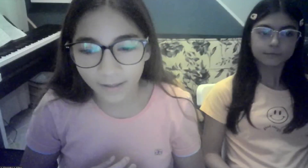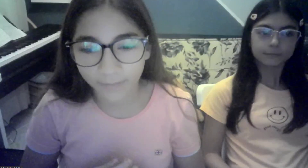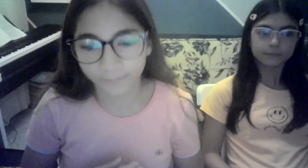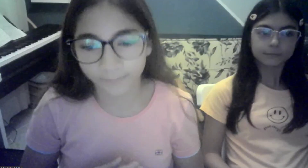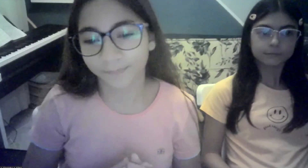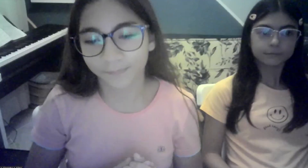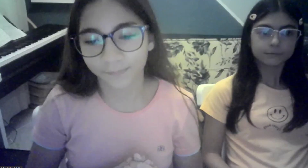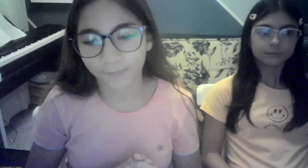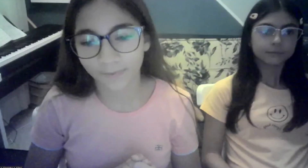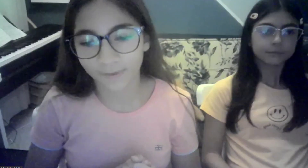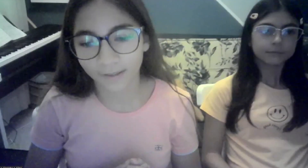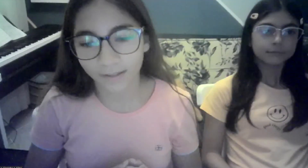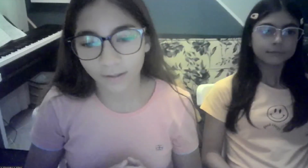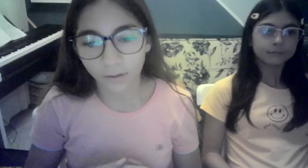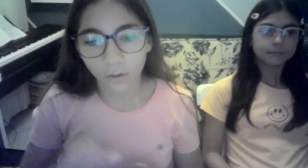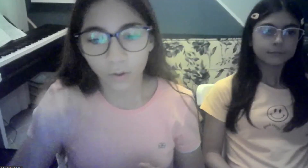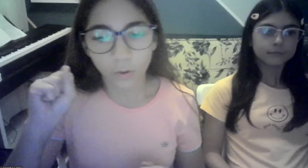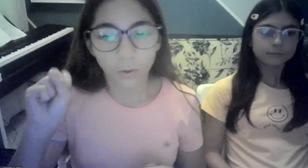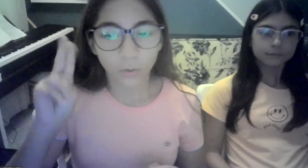ovo.